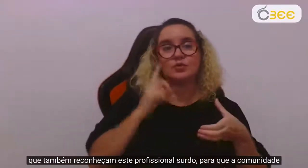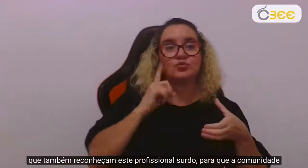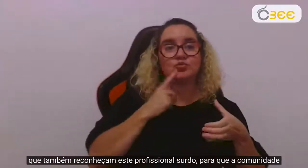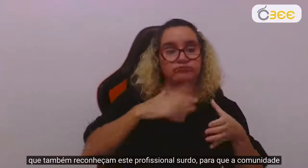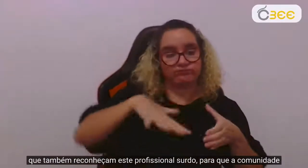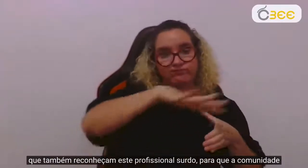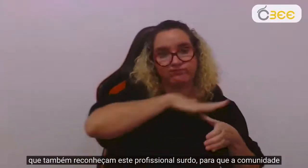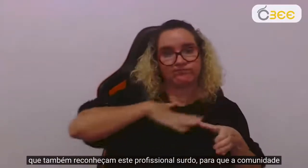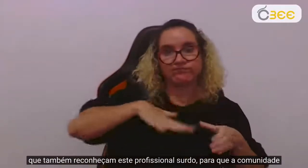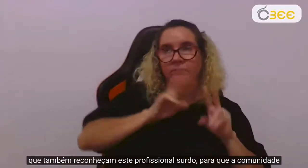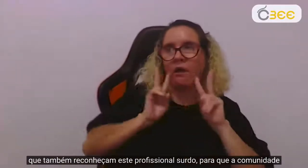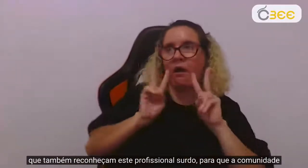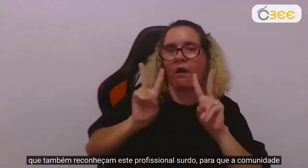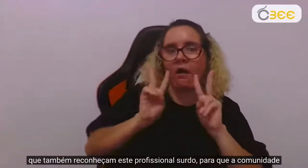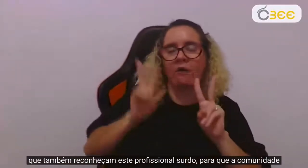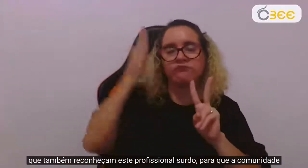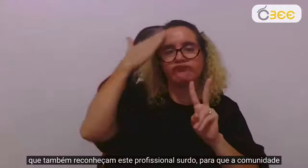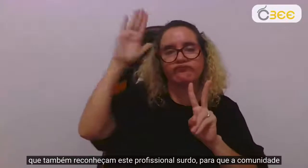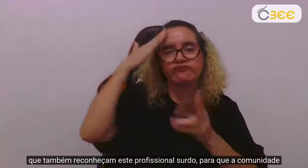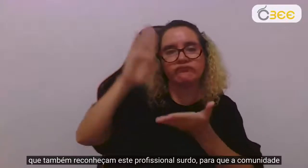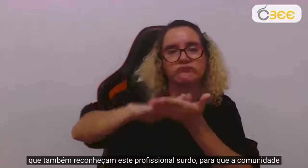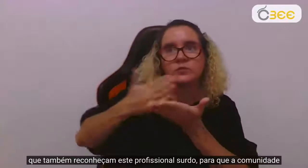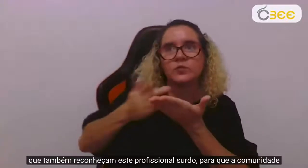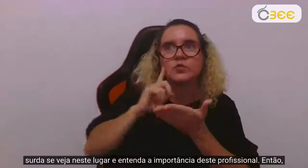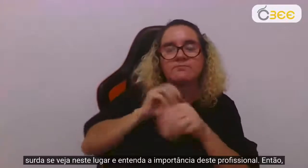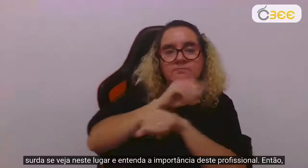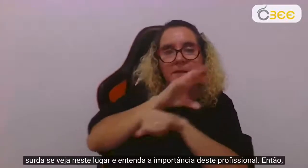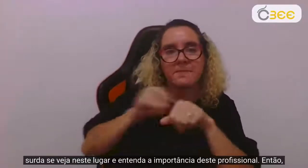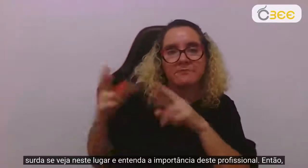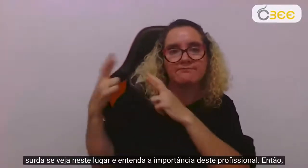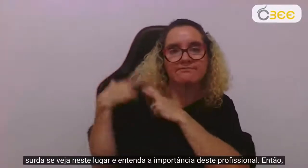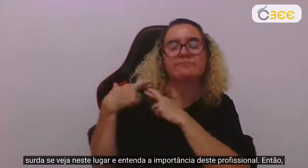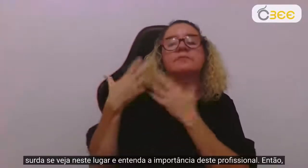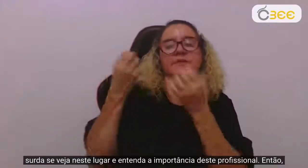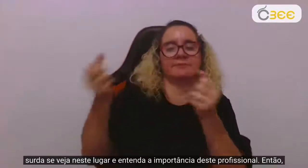reconheçam este profissional surdo, para que a comunidade surda se